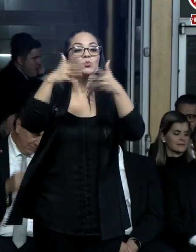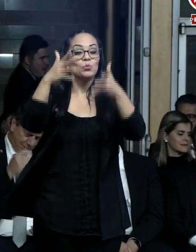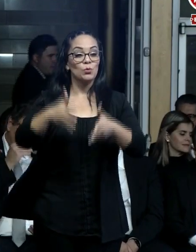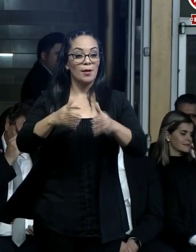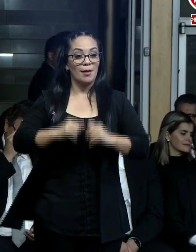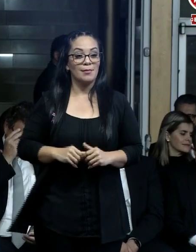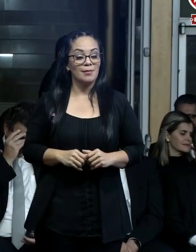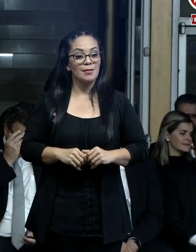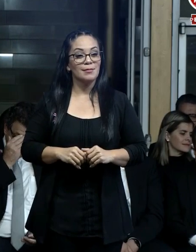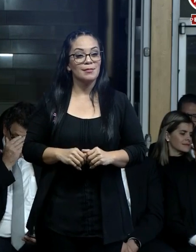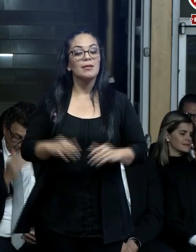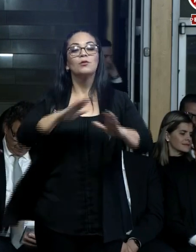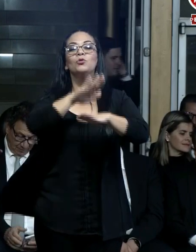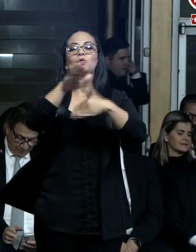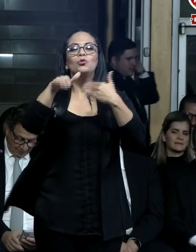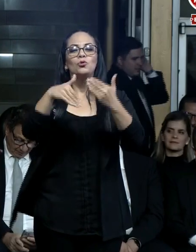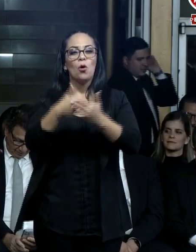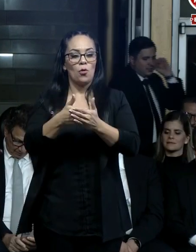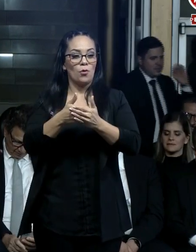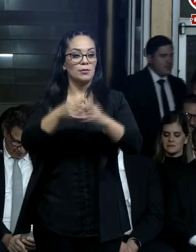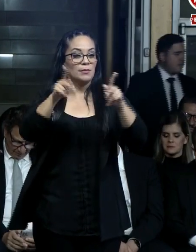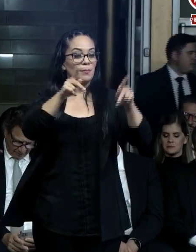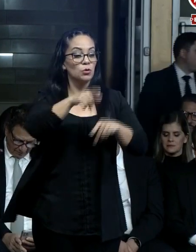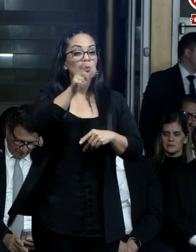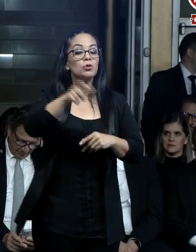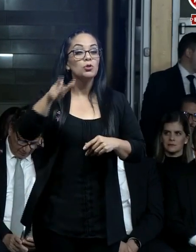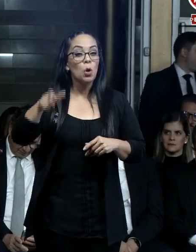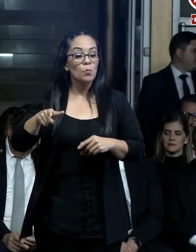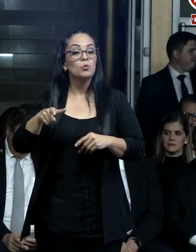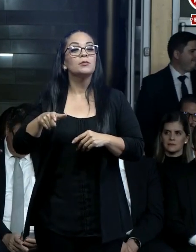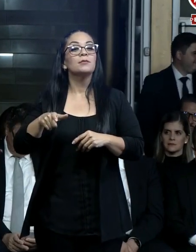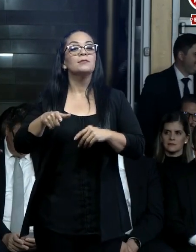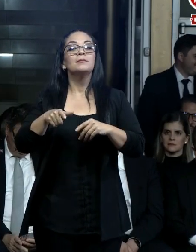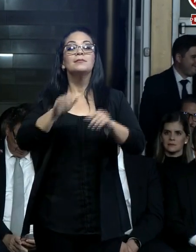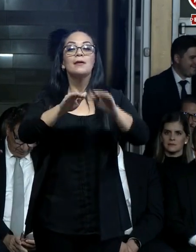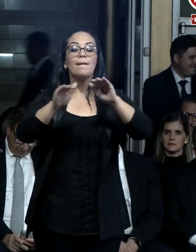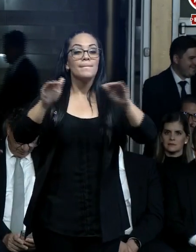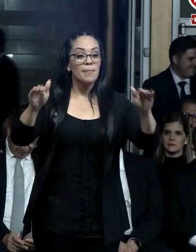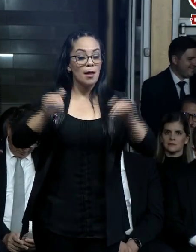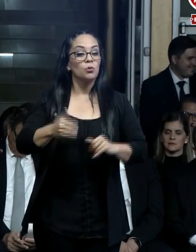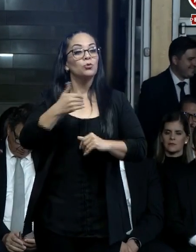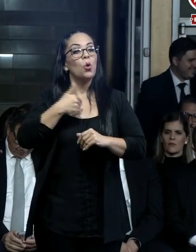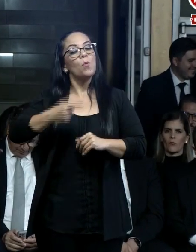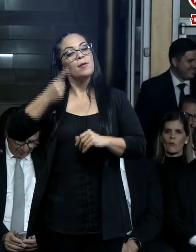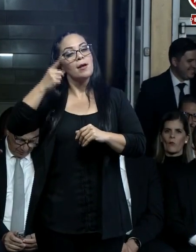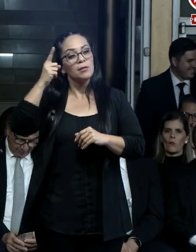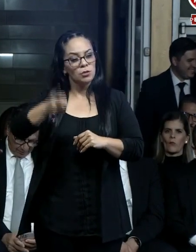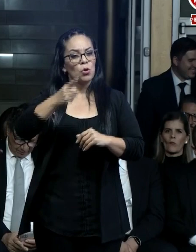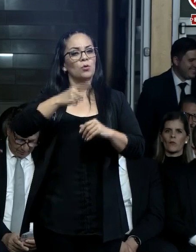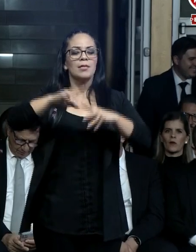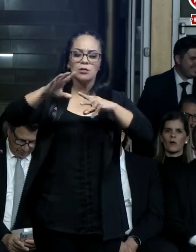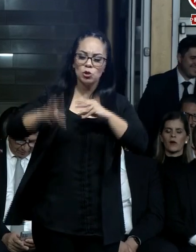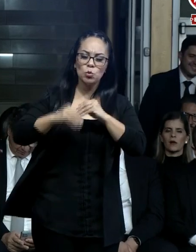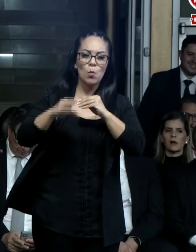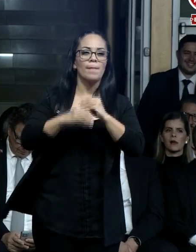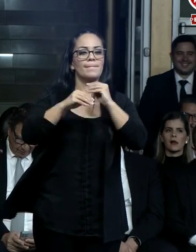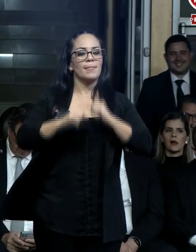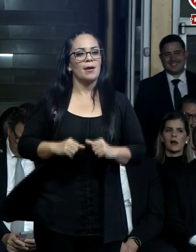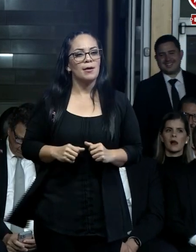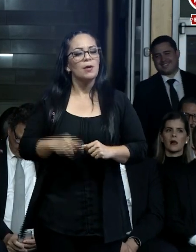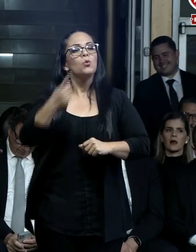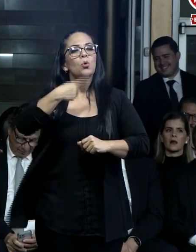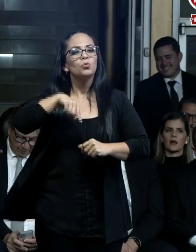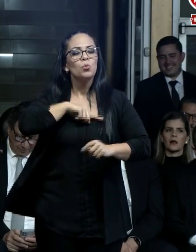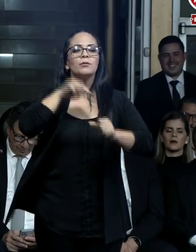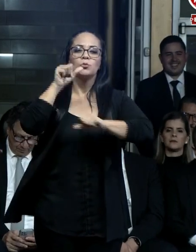estudiantes, todos somos llamados. Tenemos la obligación de sumar con